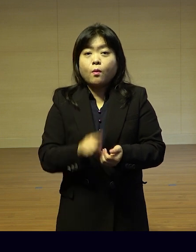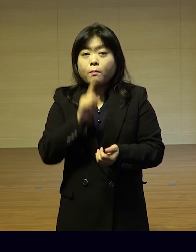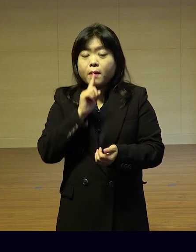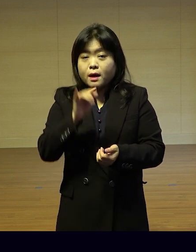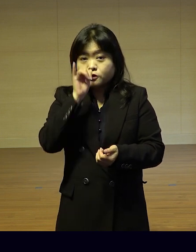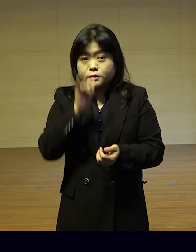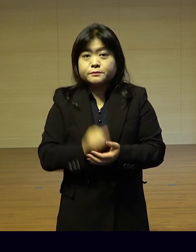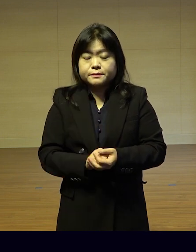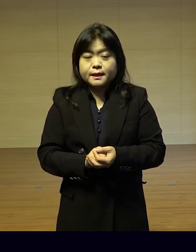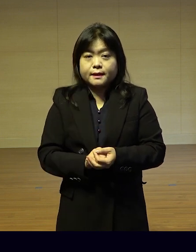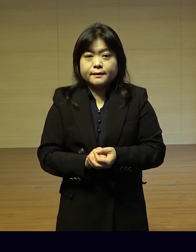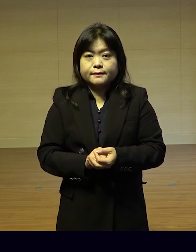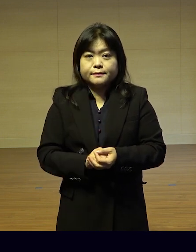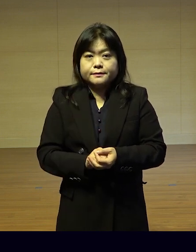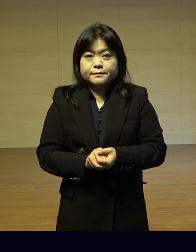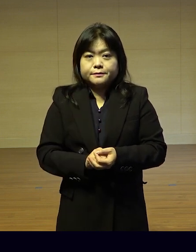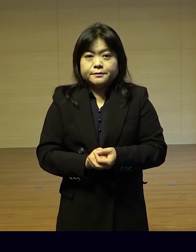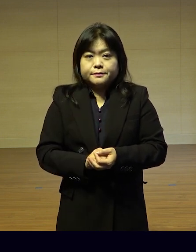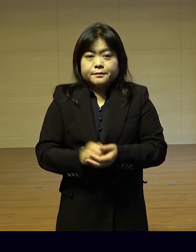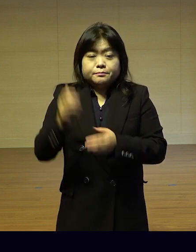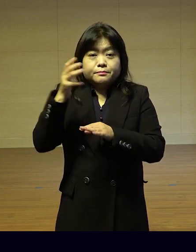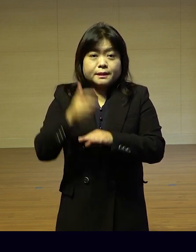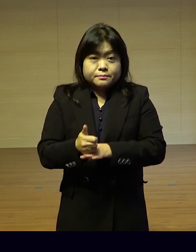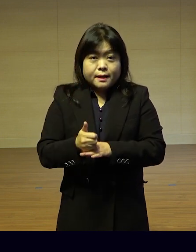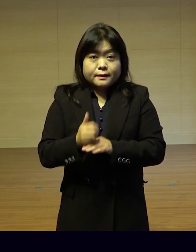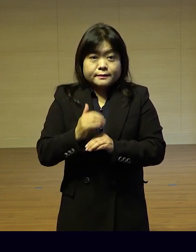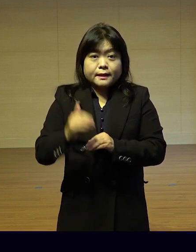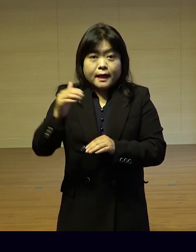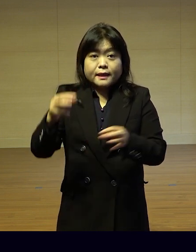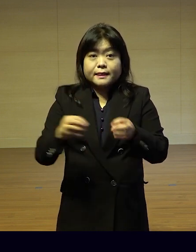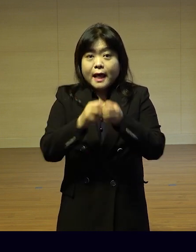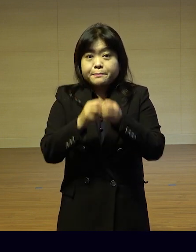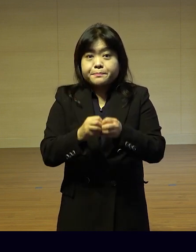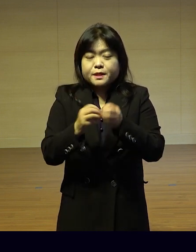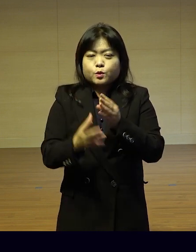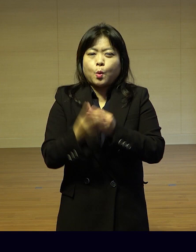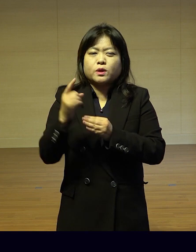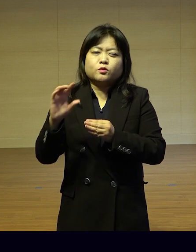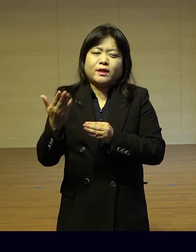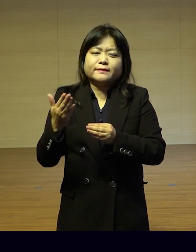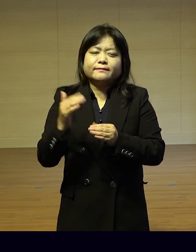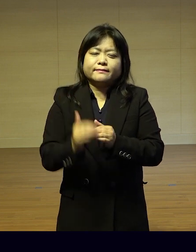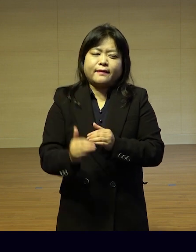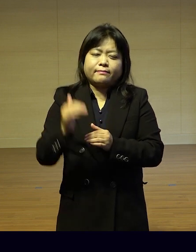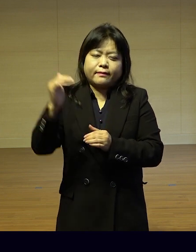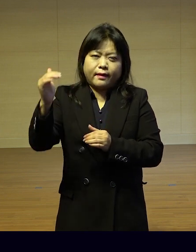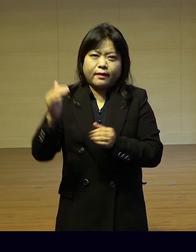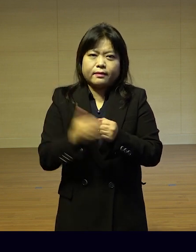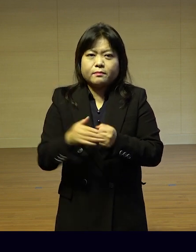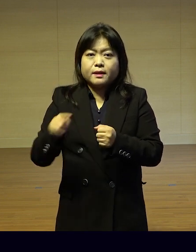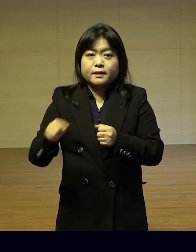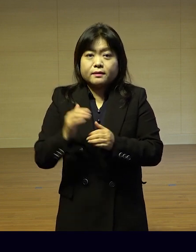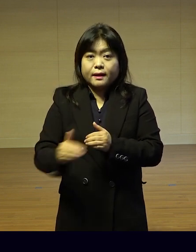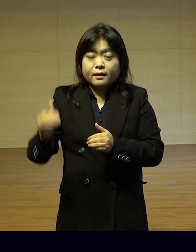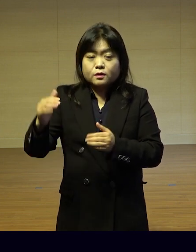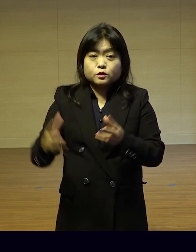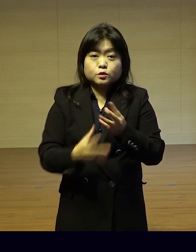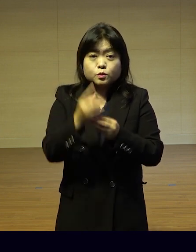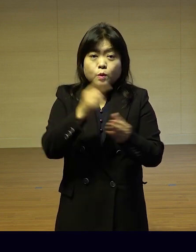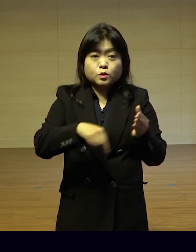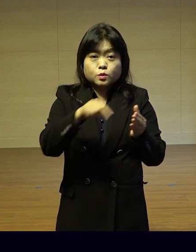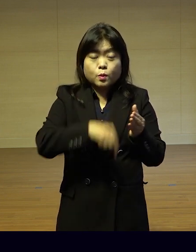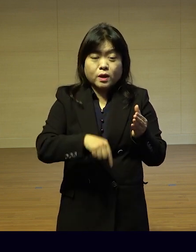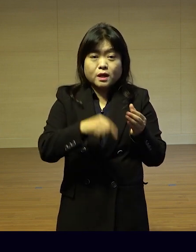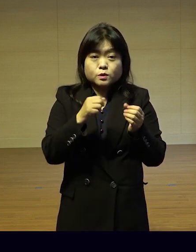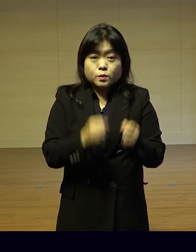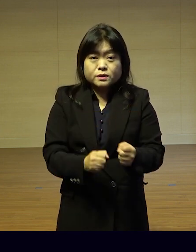부정이라고 할 수 있습니다. 마지막 단계는 대립이 통일되는 단계죠. 그래서 이 단계에서는 통일 속에 존재하는